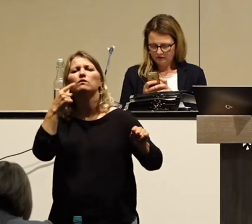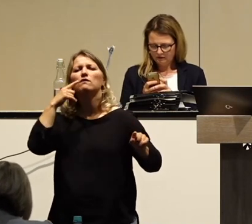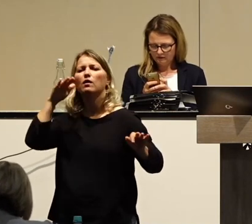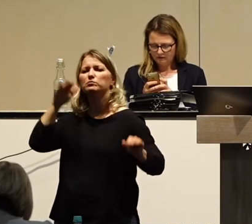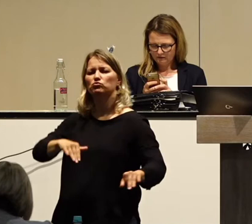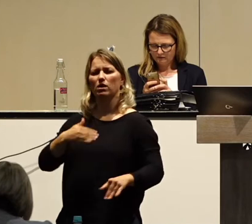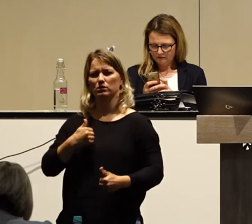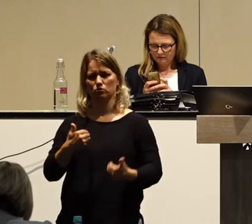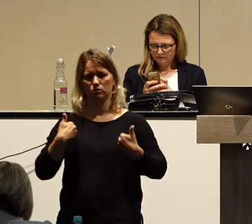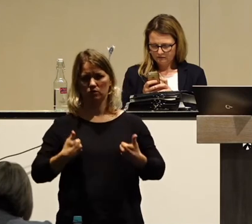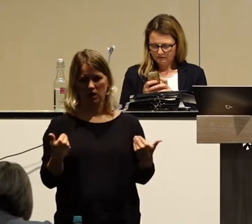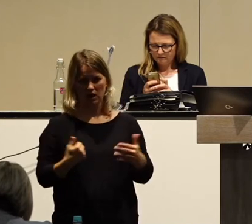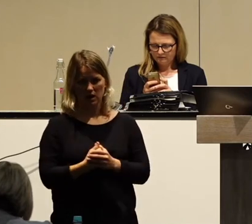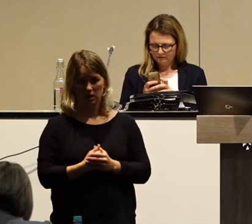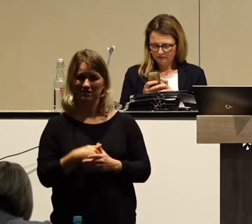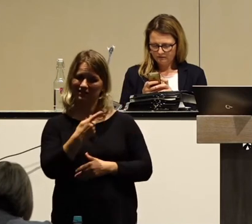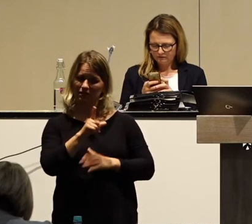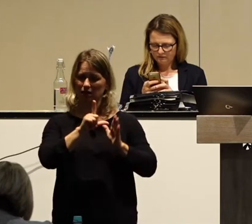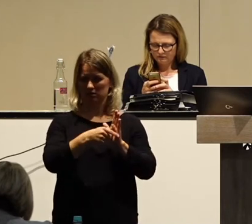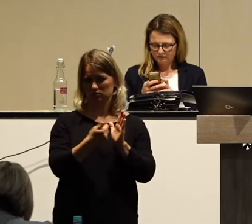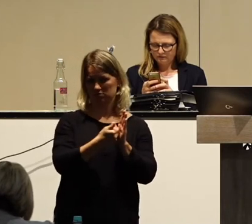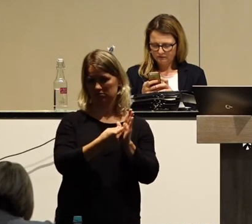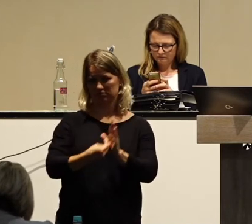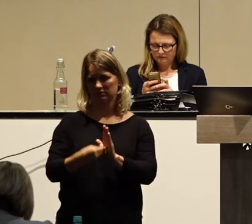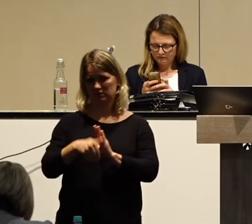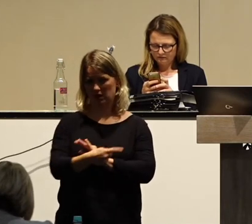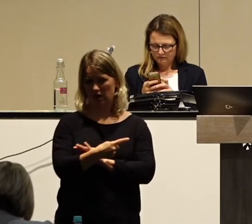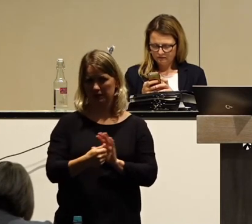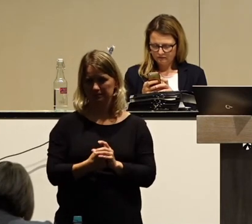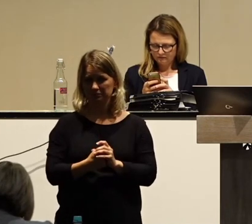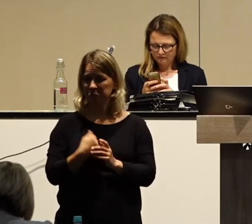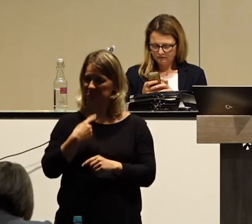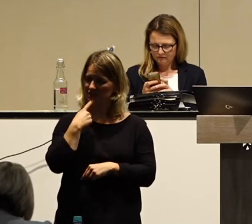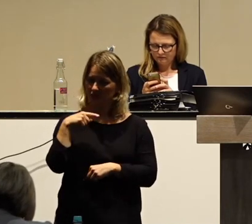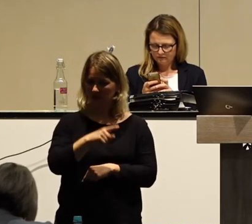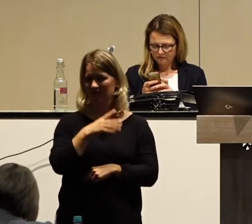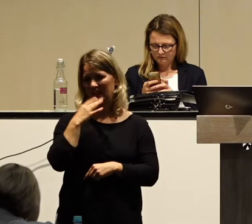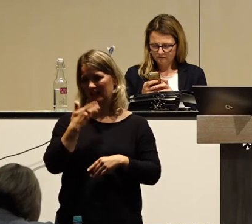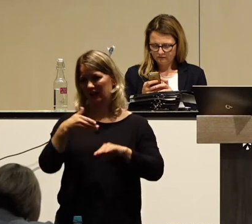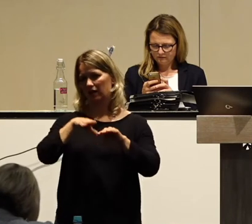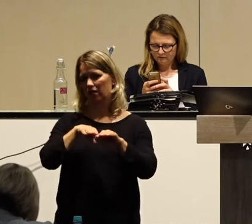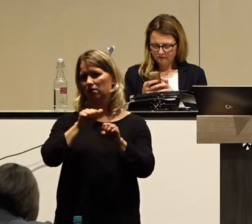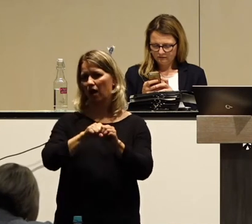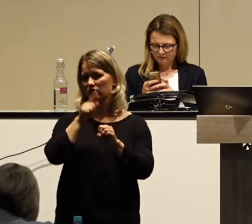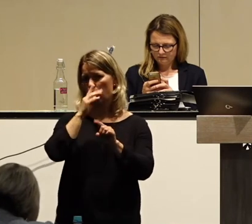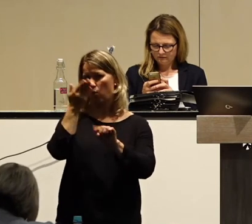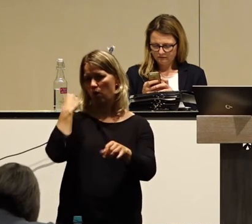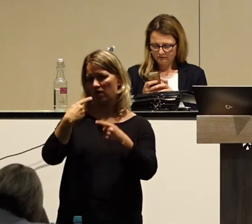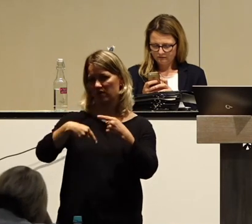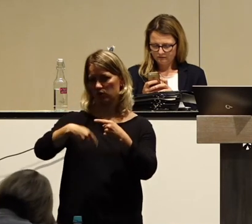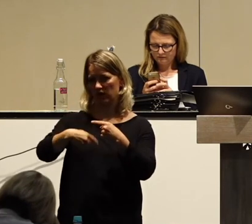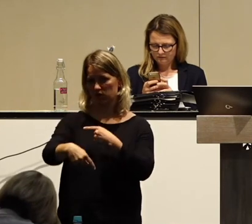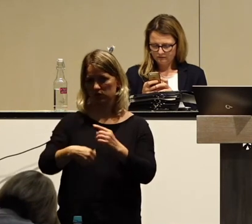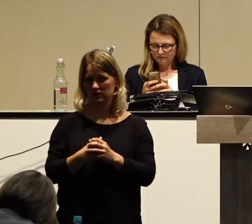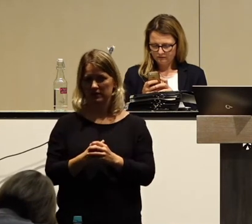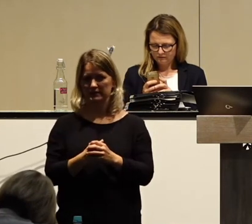das, finde ich, leistet dieser Antrag hervorragend. Und ich glaube, dass wir da tatsächlich ganz viel kompensieren können, was verloren gegangen ist. Nämlich auch, und das ist der